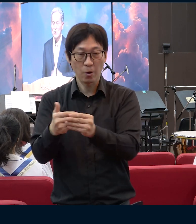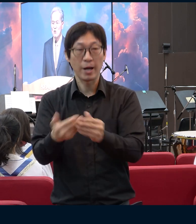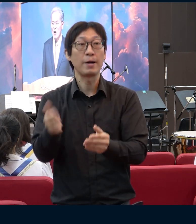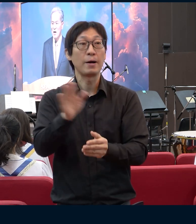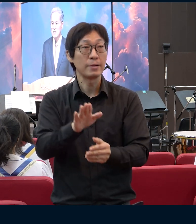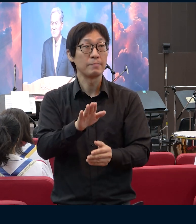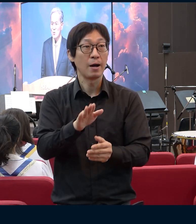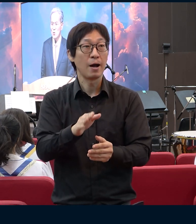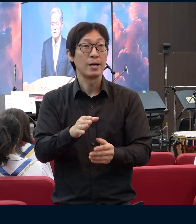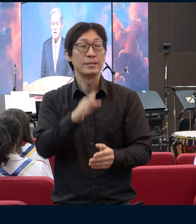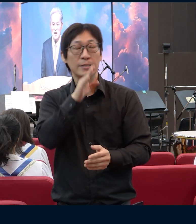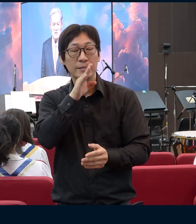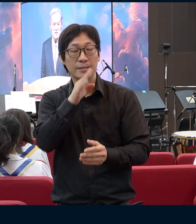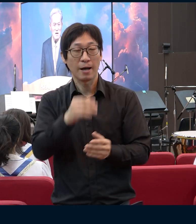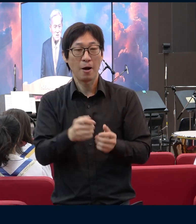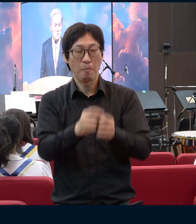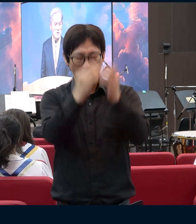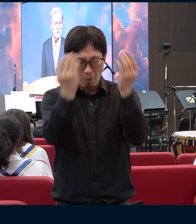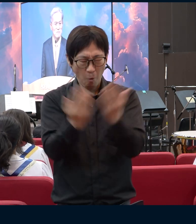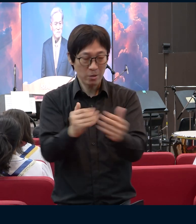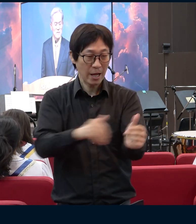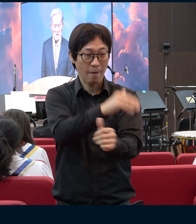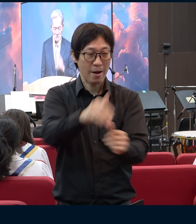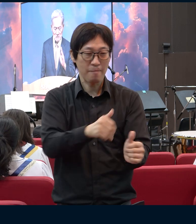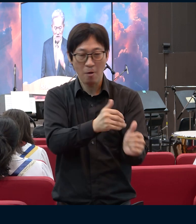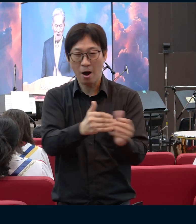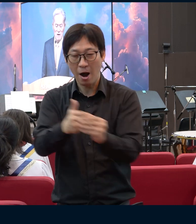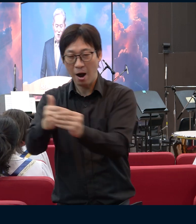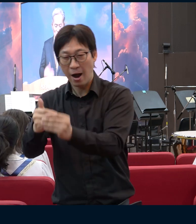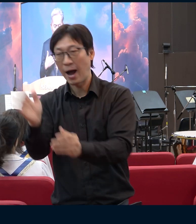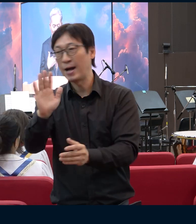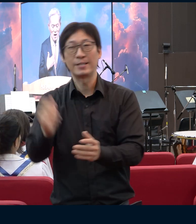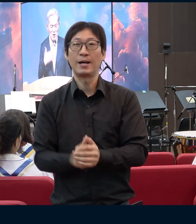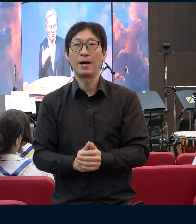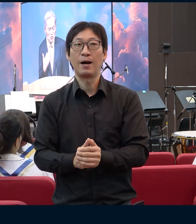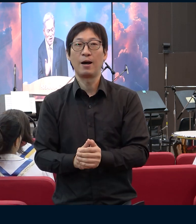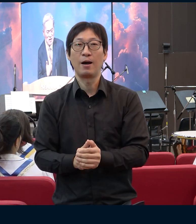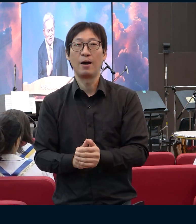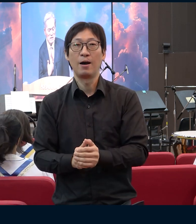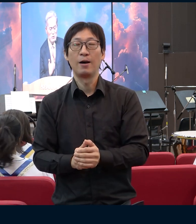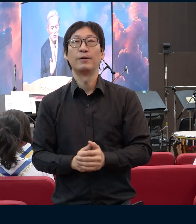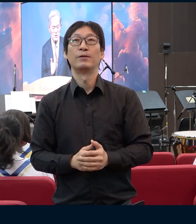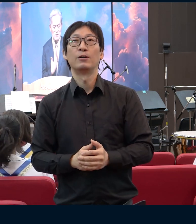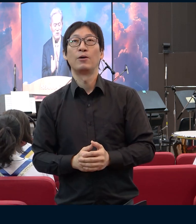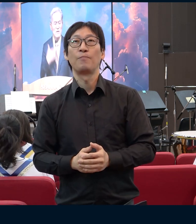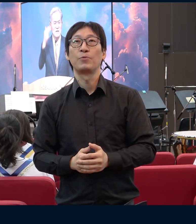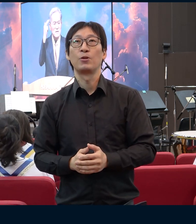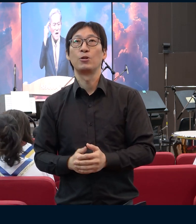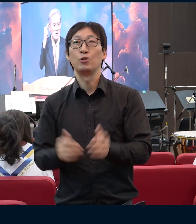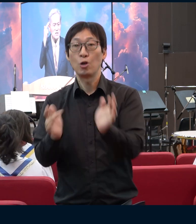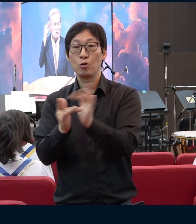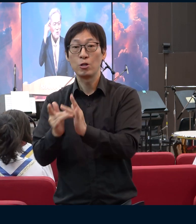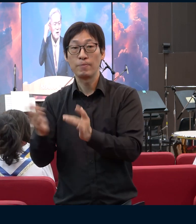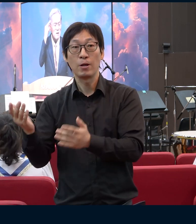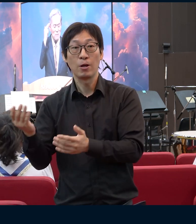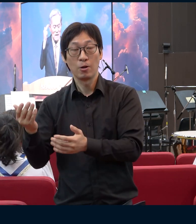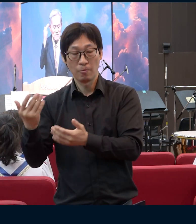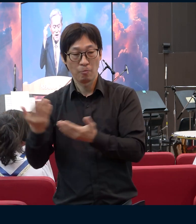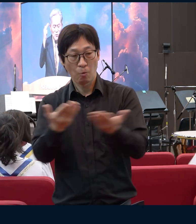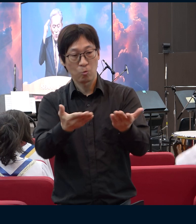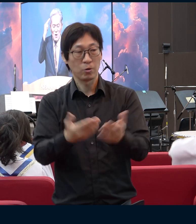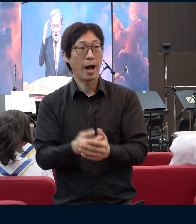절대로 과잉보호는 하시지 않습니다. 그러니까 우리가 우리에게 이미 주신 그런